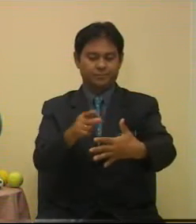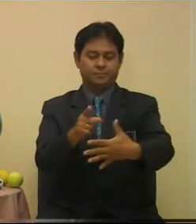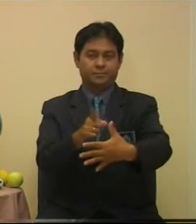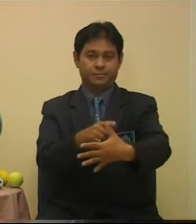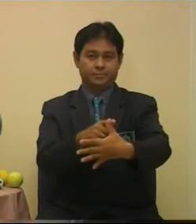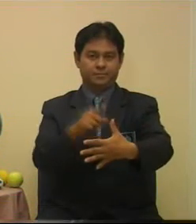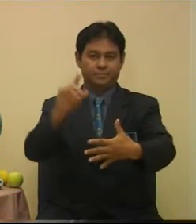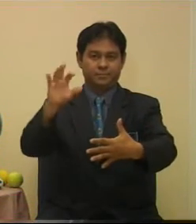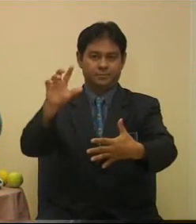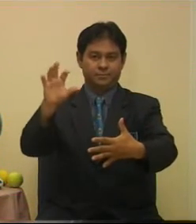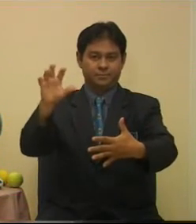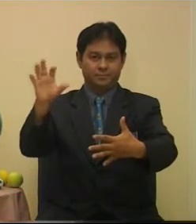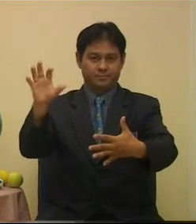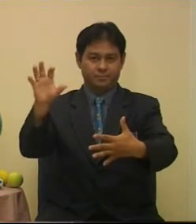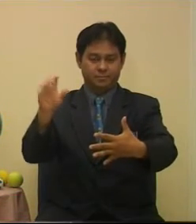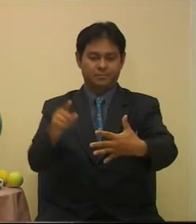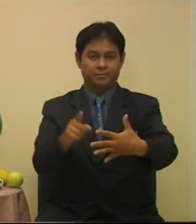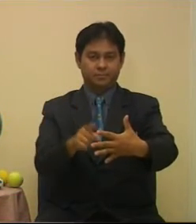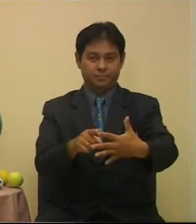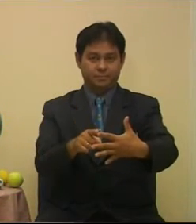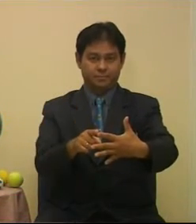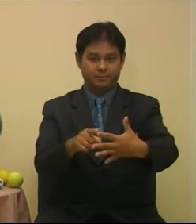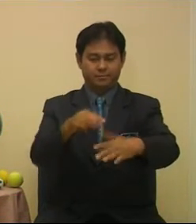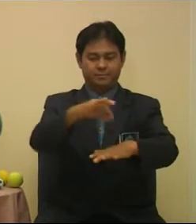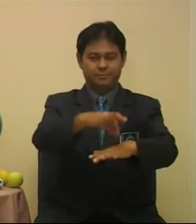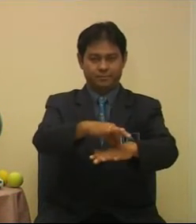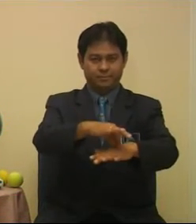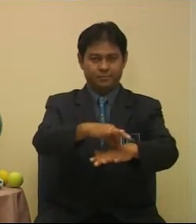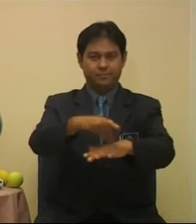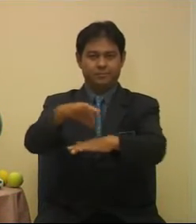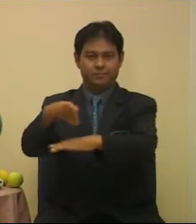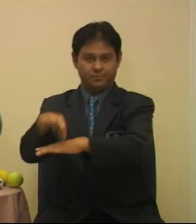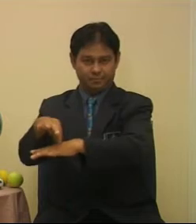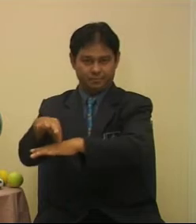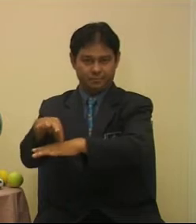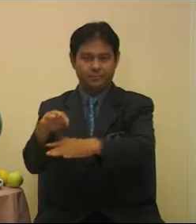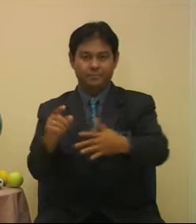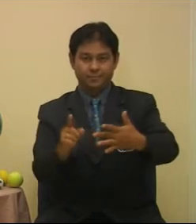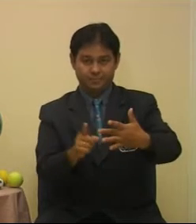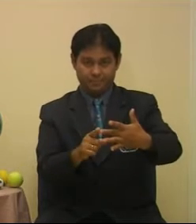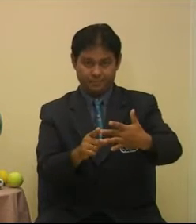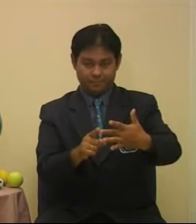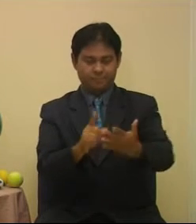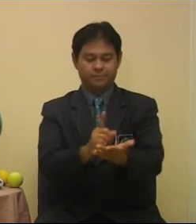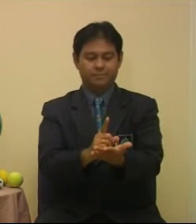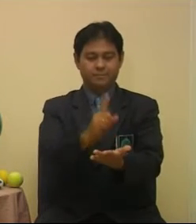ข้อ 1. รูปแบบของท่ามือ 2. ตำแหน่งการวางมือ 3. การพลิกหันฝ่